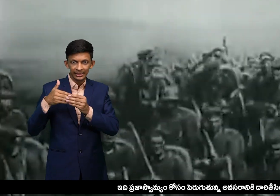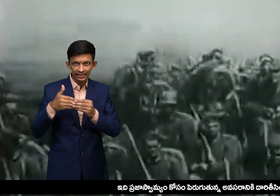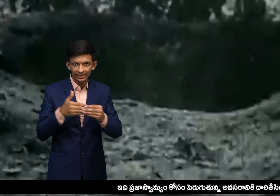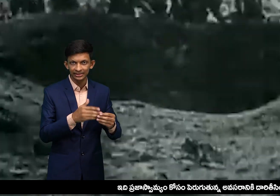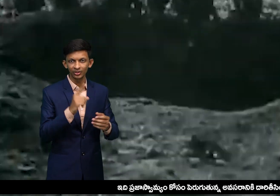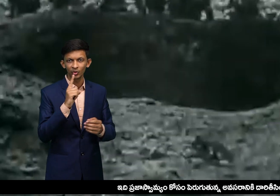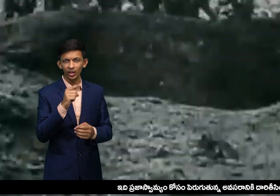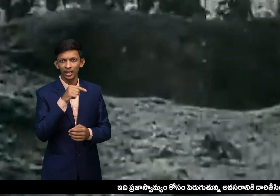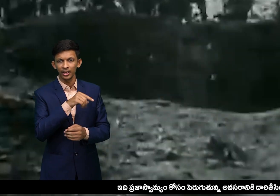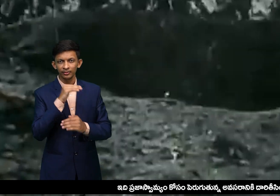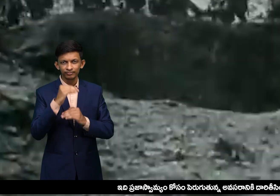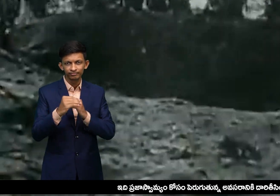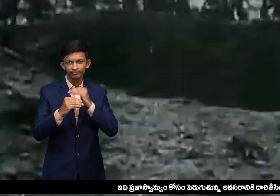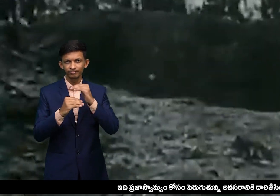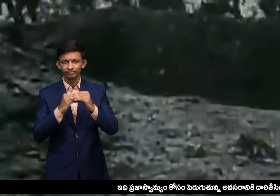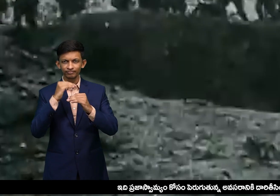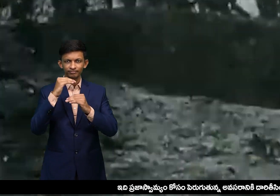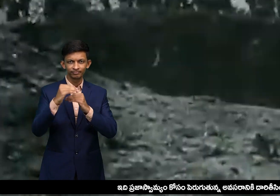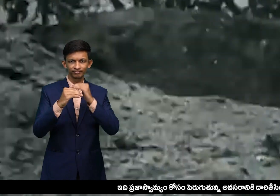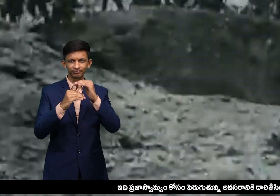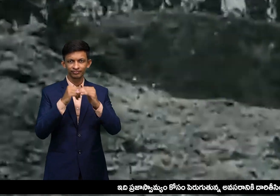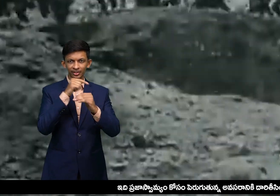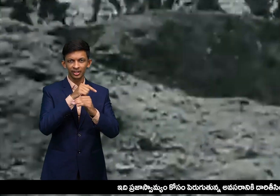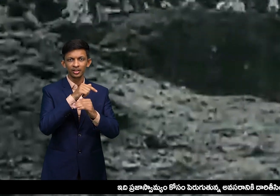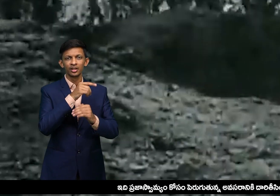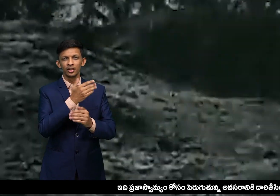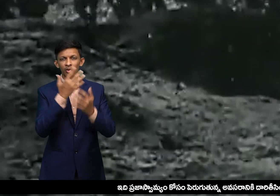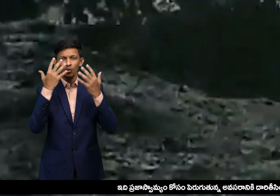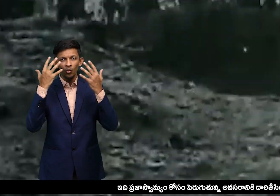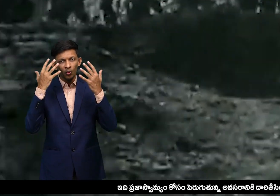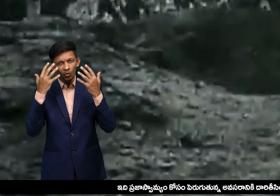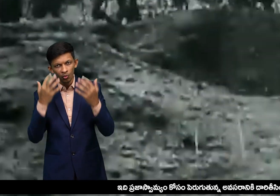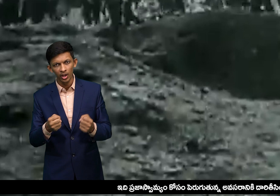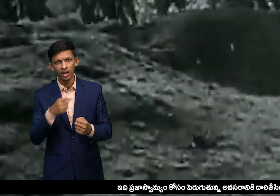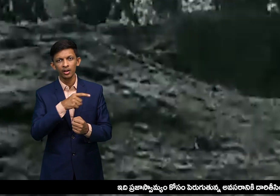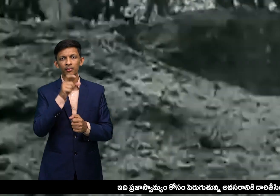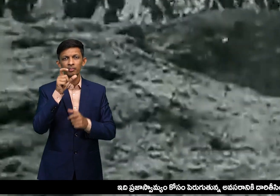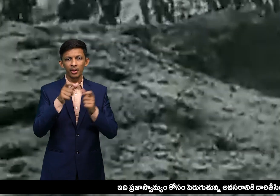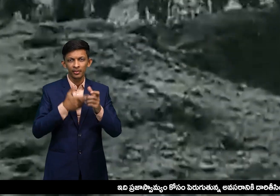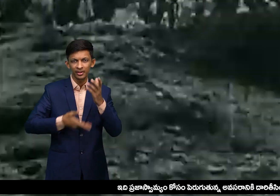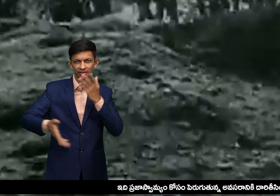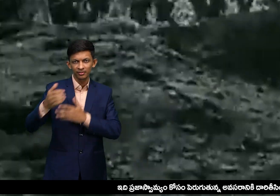ఇది ప్రజాస్వామ్యం కోసం పెరుగుతున్న అవసరానికి దారితీసింది.